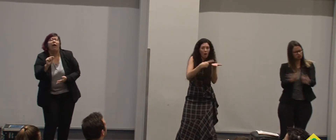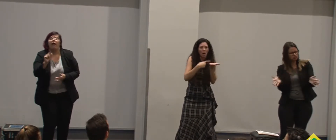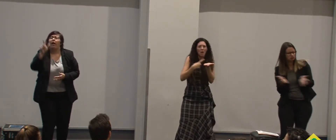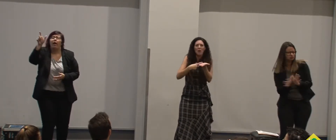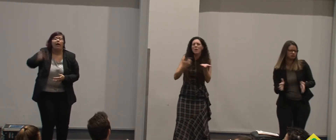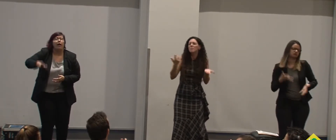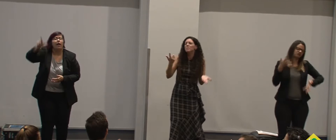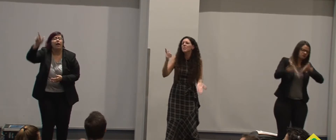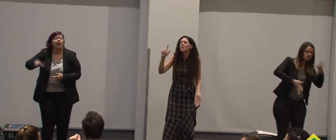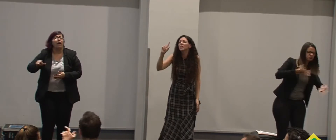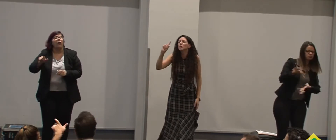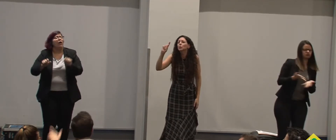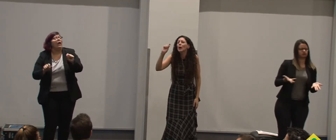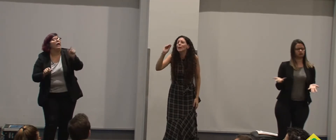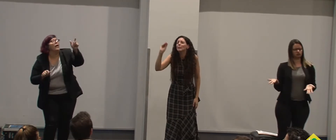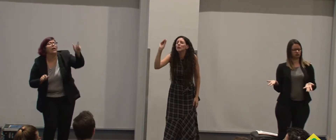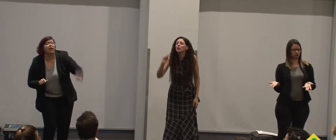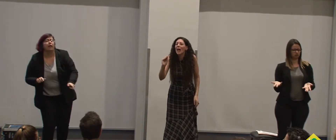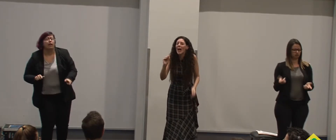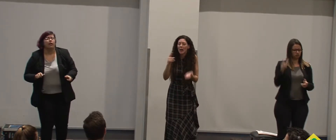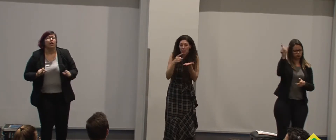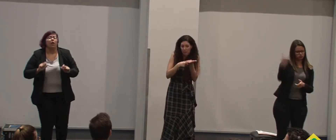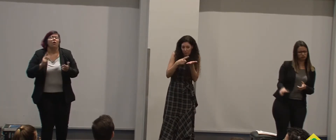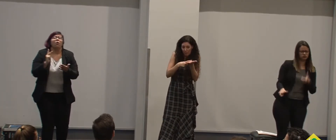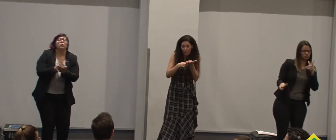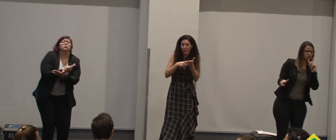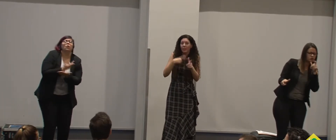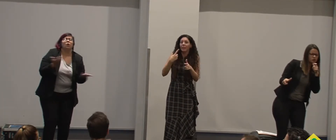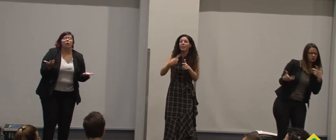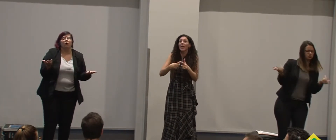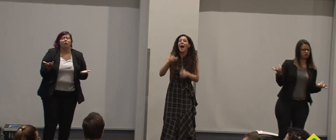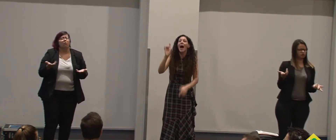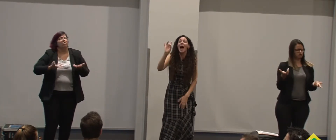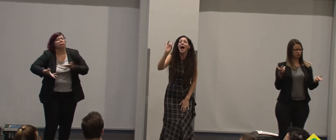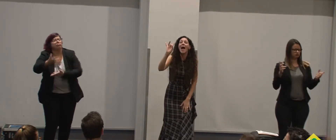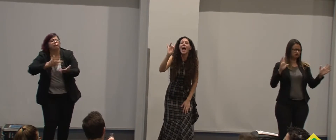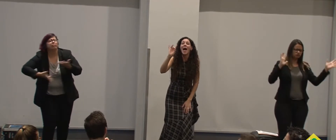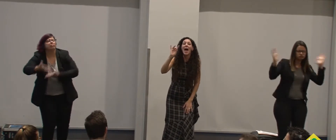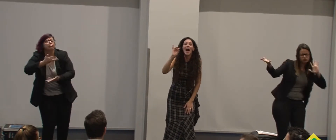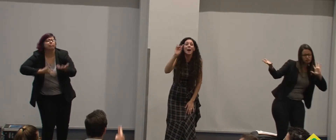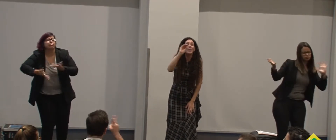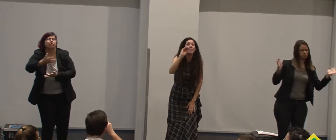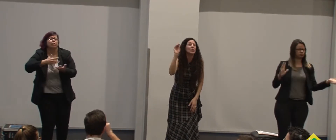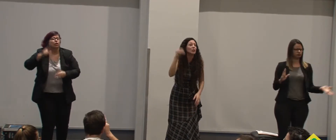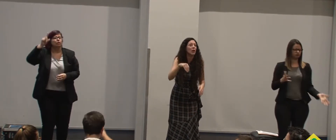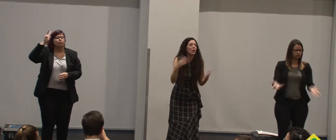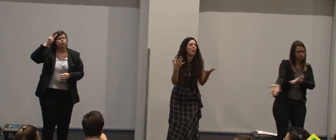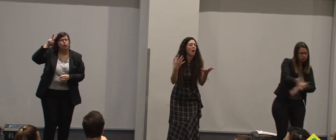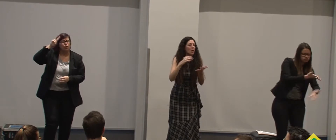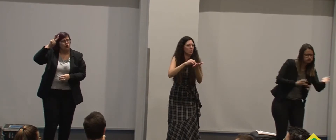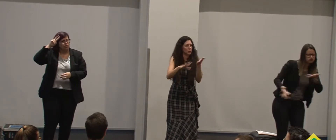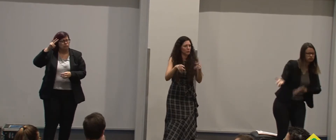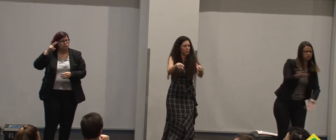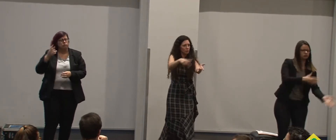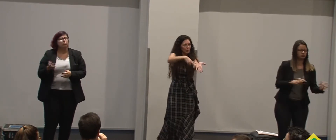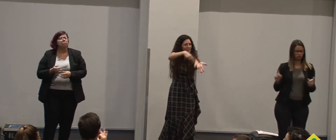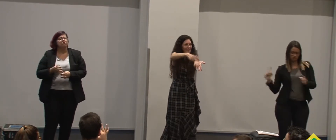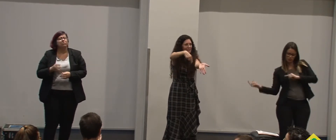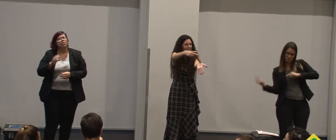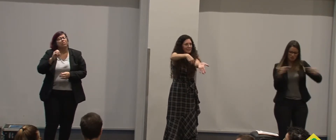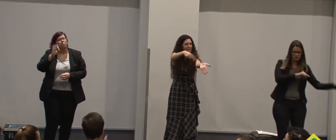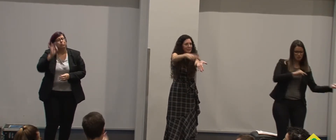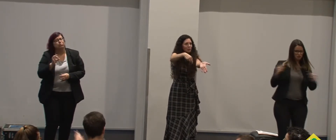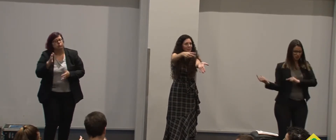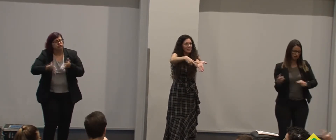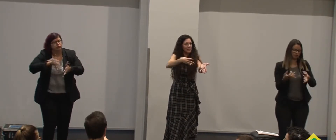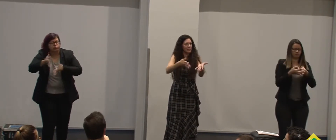de sinais, utilizando as personagens dessa história, e essa interação que acontece numa ação construída, por